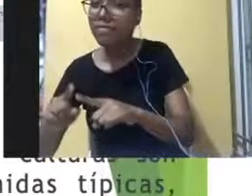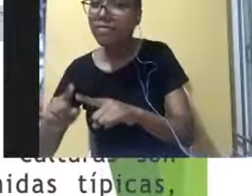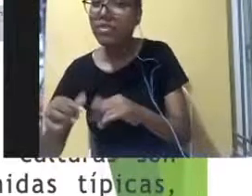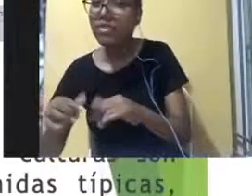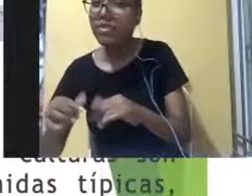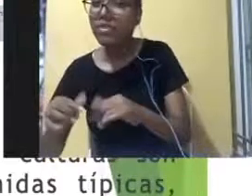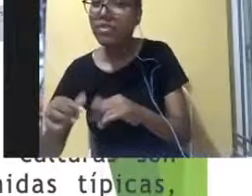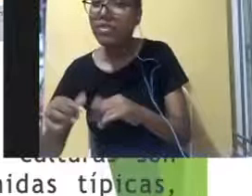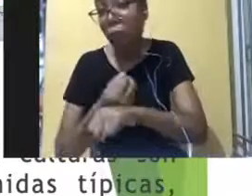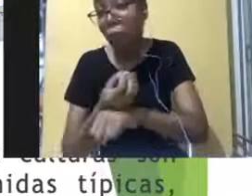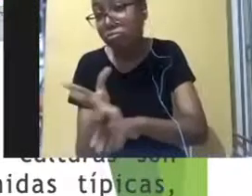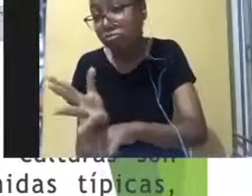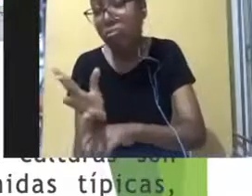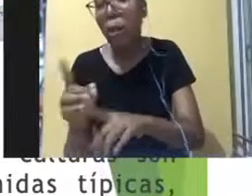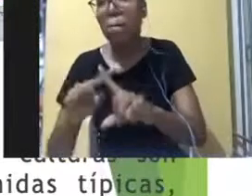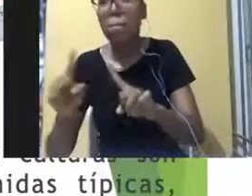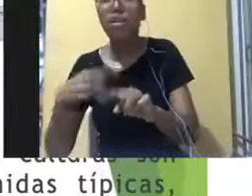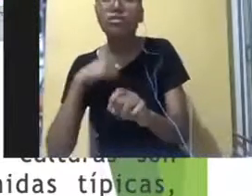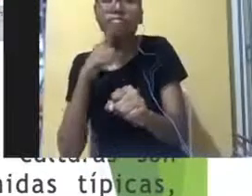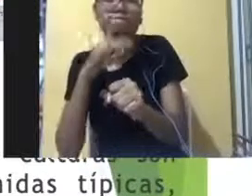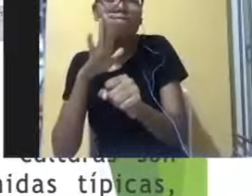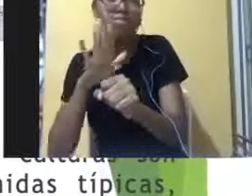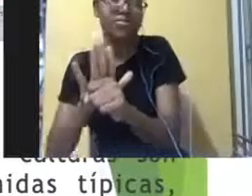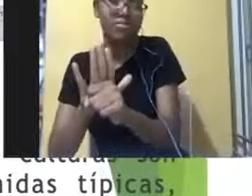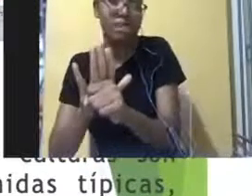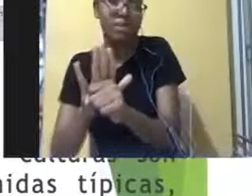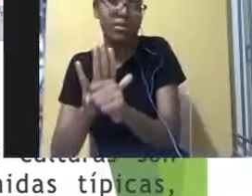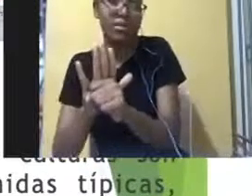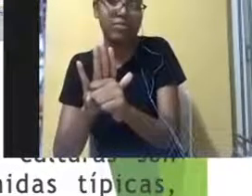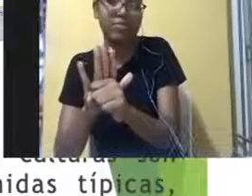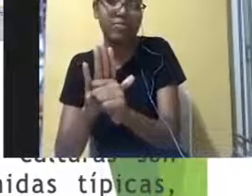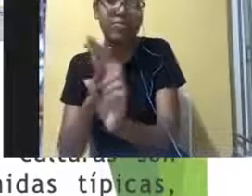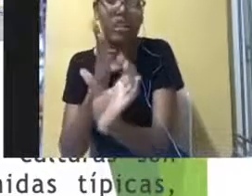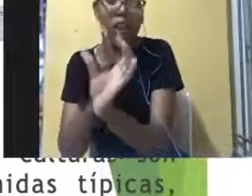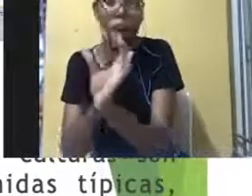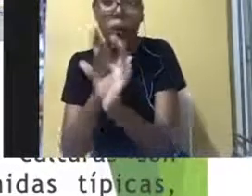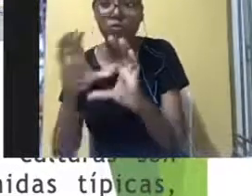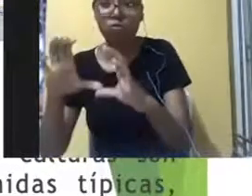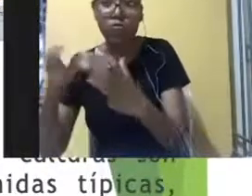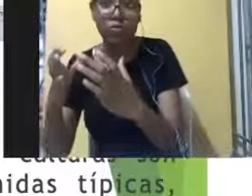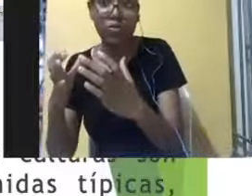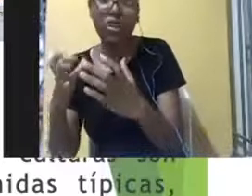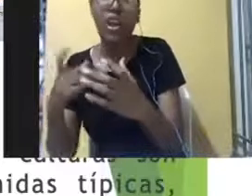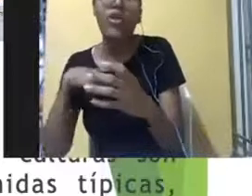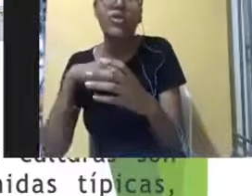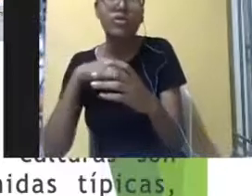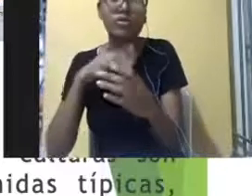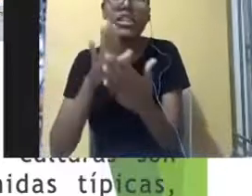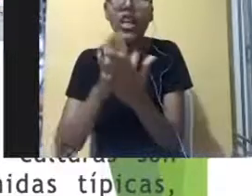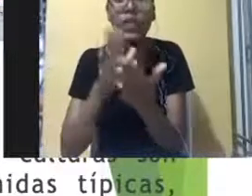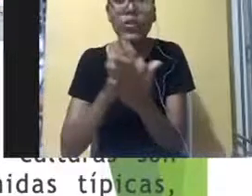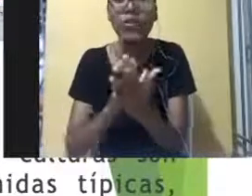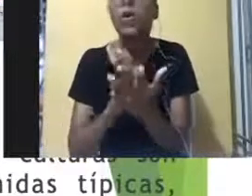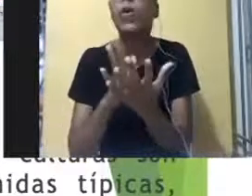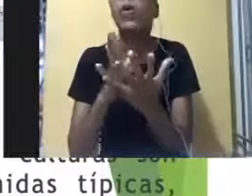tiempo. Lo prometemos y así lo tenemos acordado el Colegio Dominicano de Psicólogos, la Escuela Nacional para Sordos, Fundación